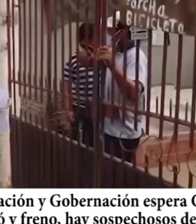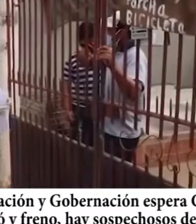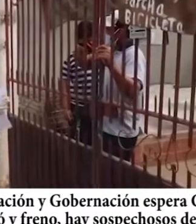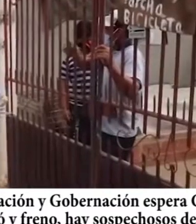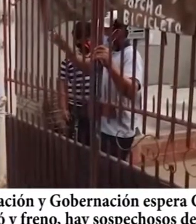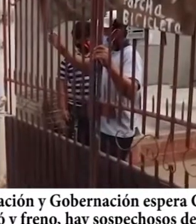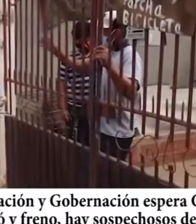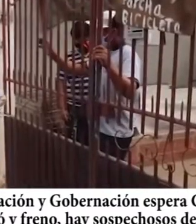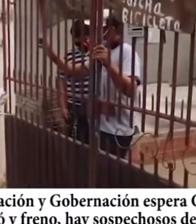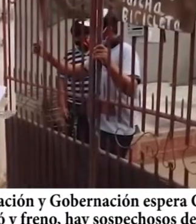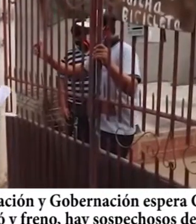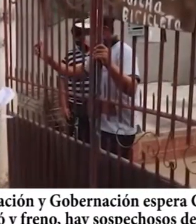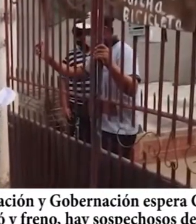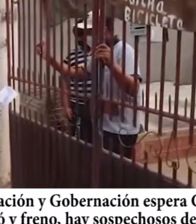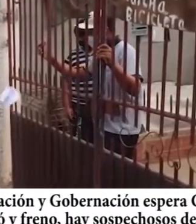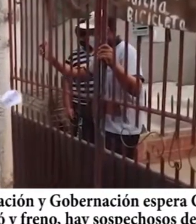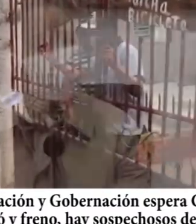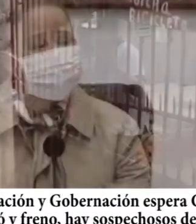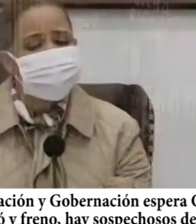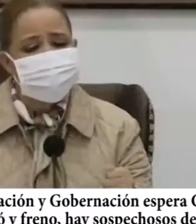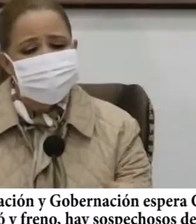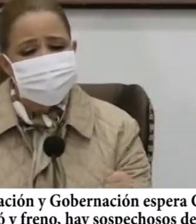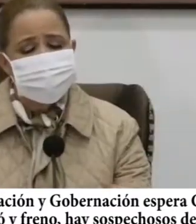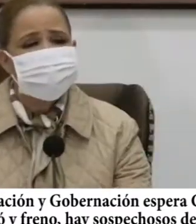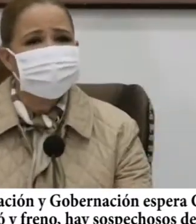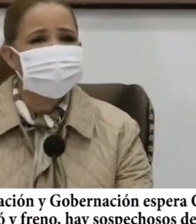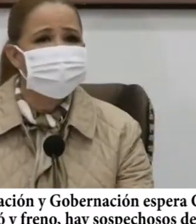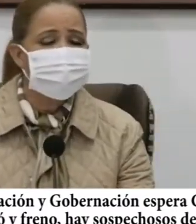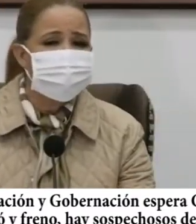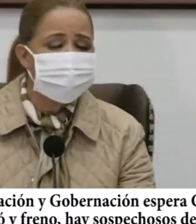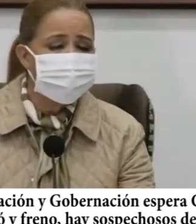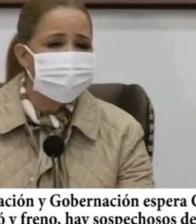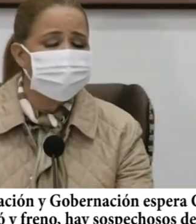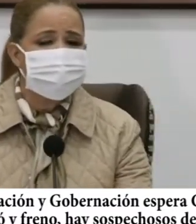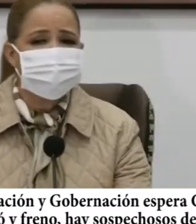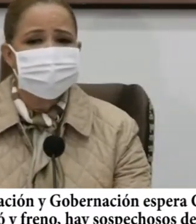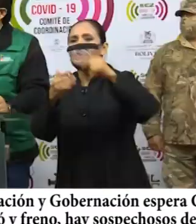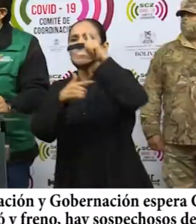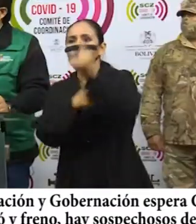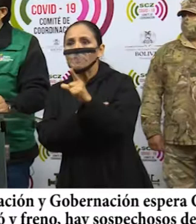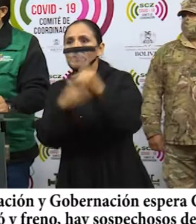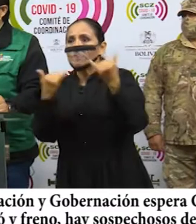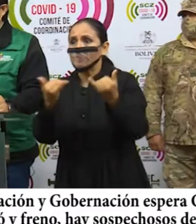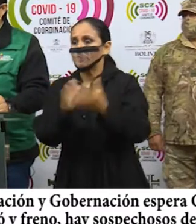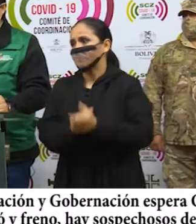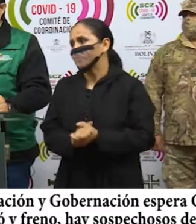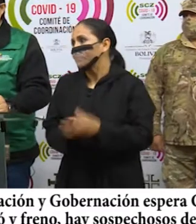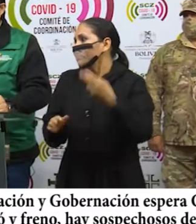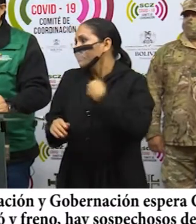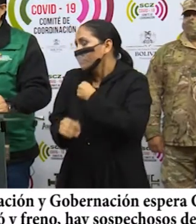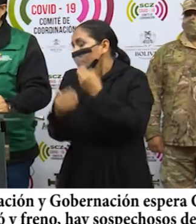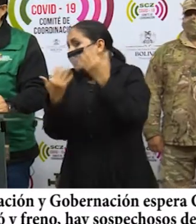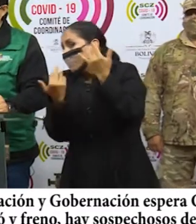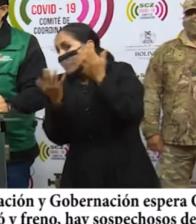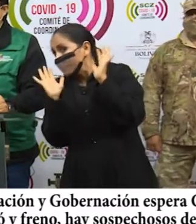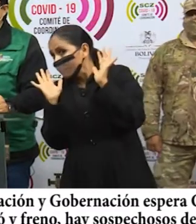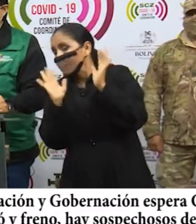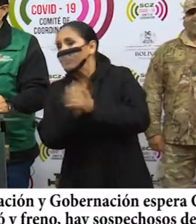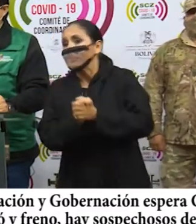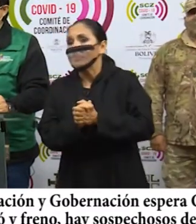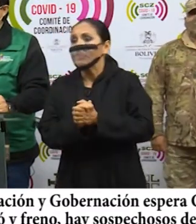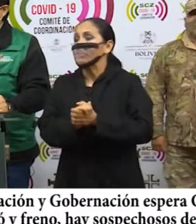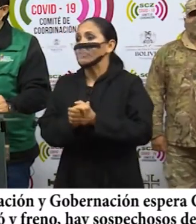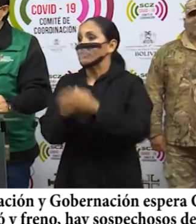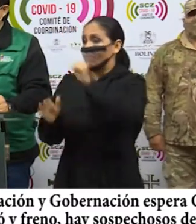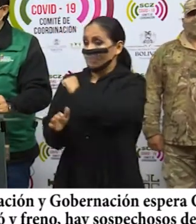las fuerzas, con todas las ganas, pero sobre todo con un solo afán, proteger a la familia. Nosotros vamos a esperar que la